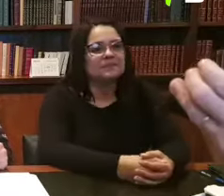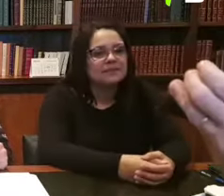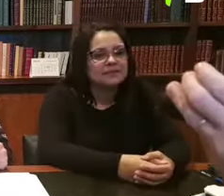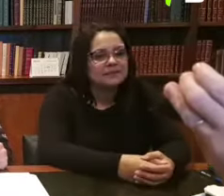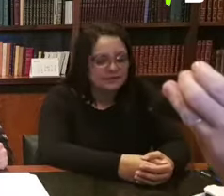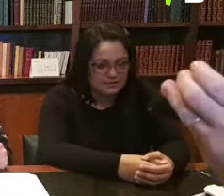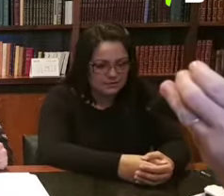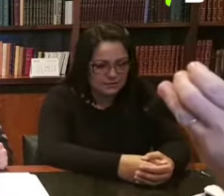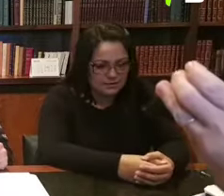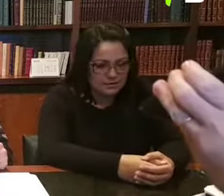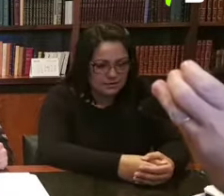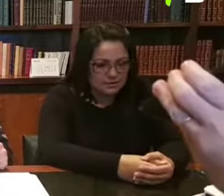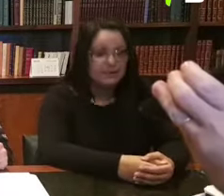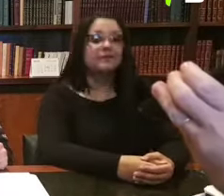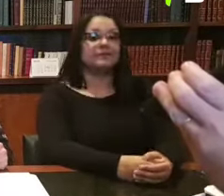e